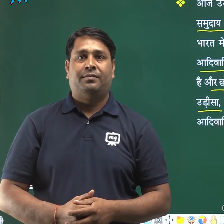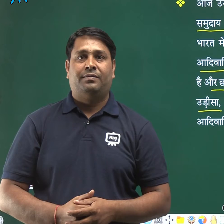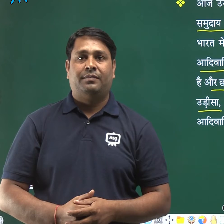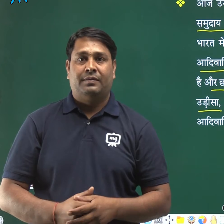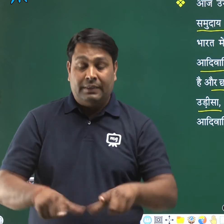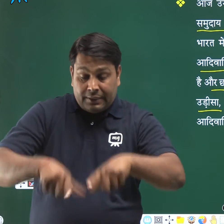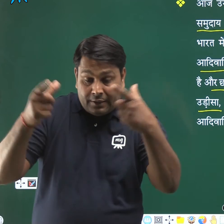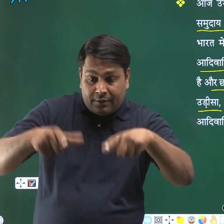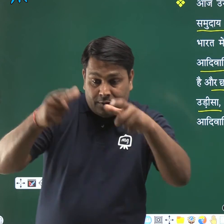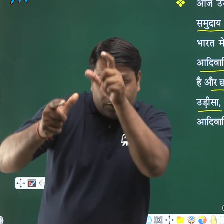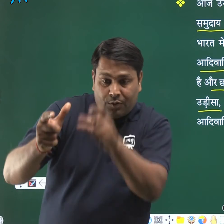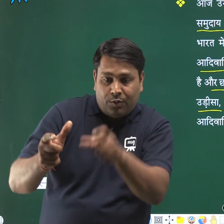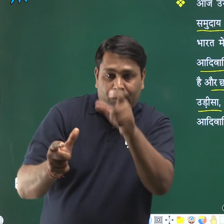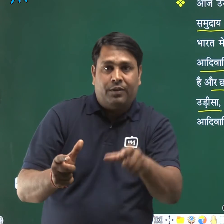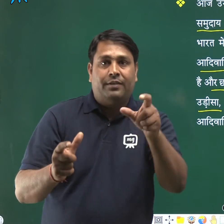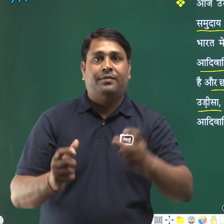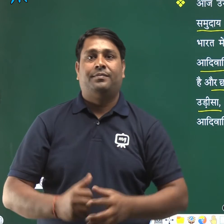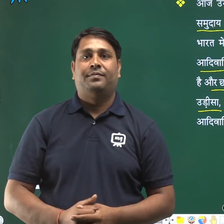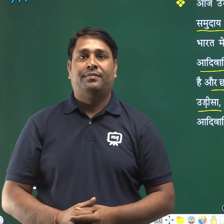आदिवासियों की